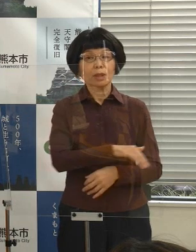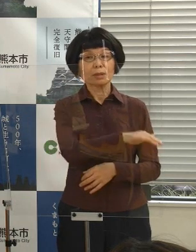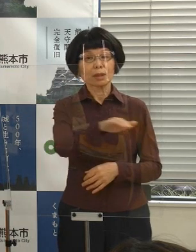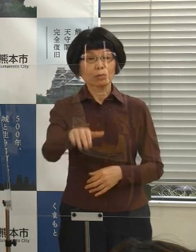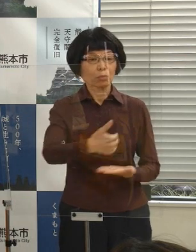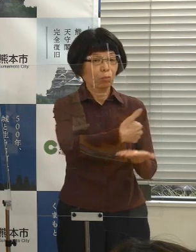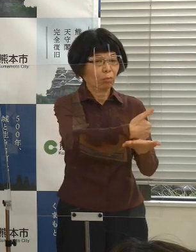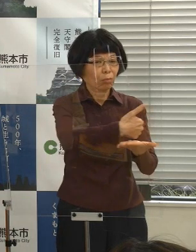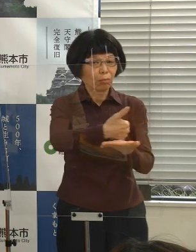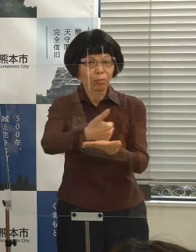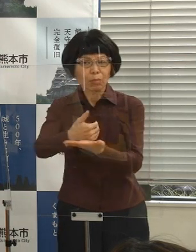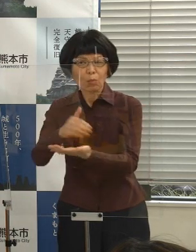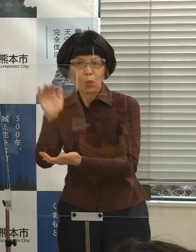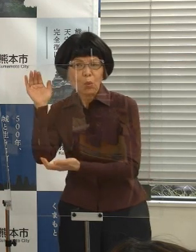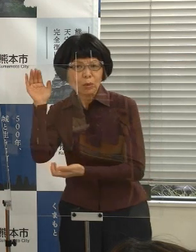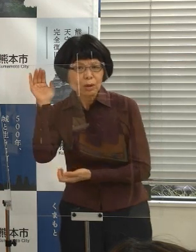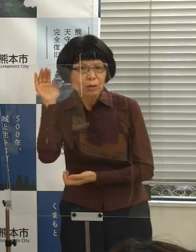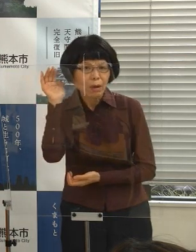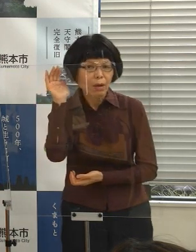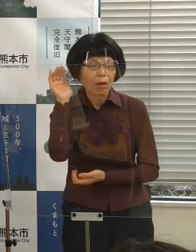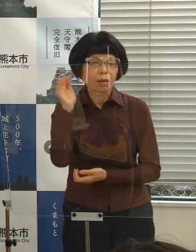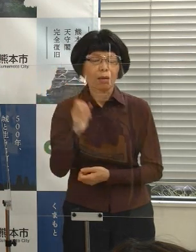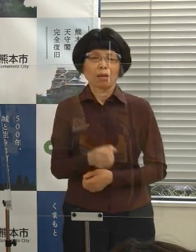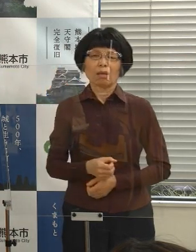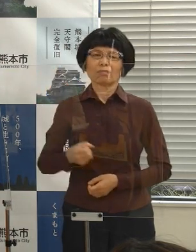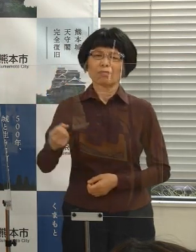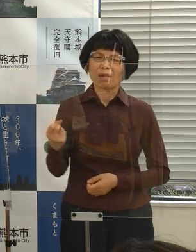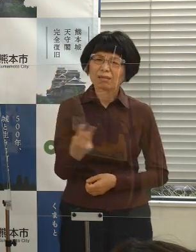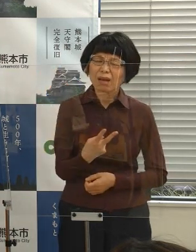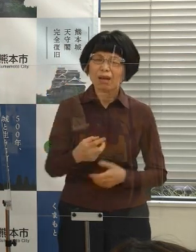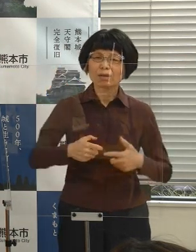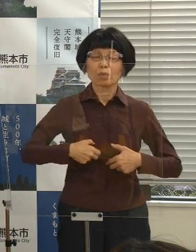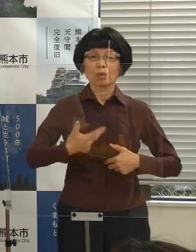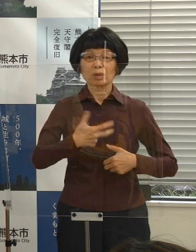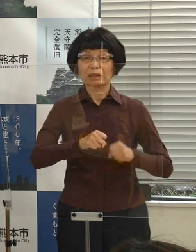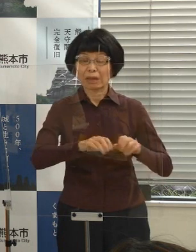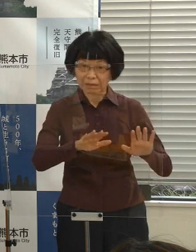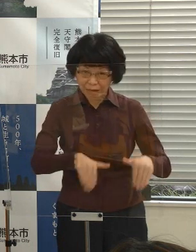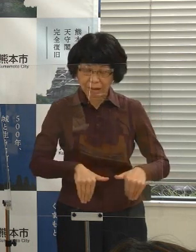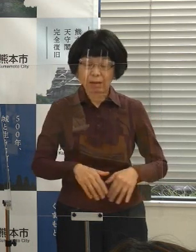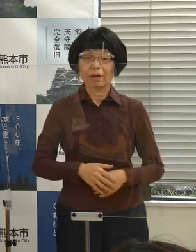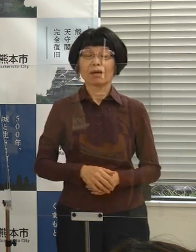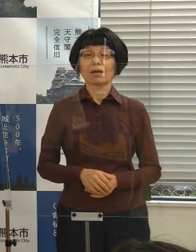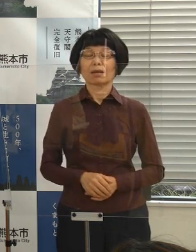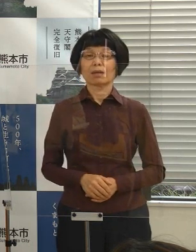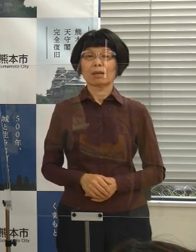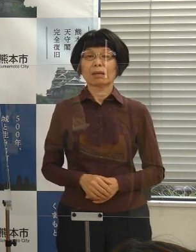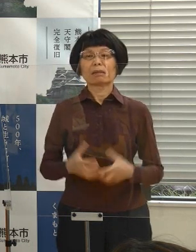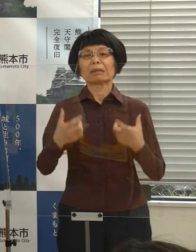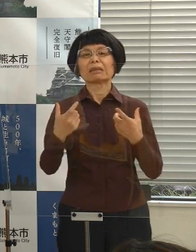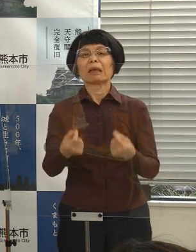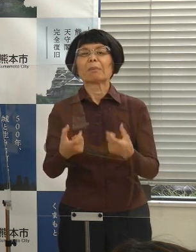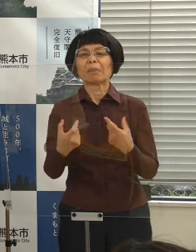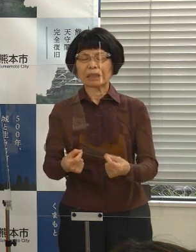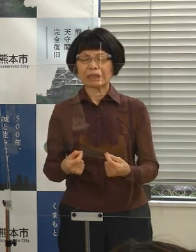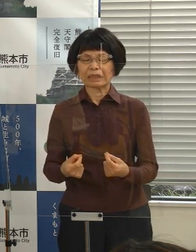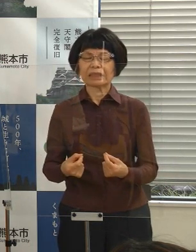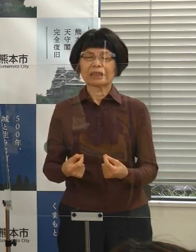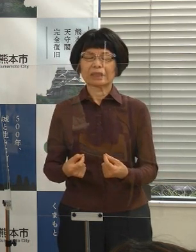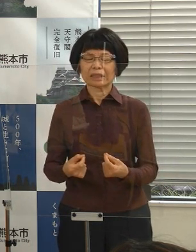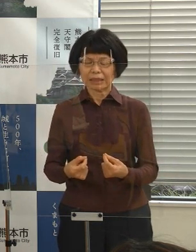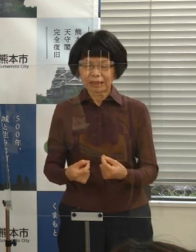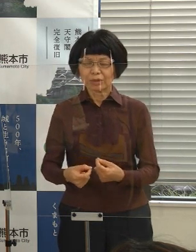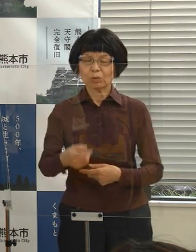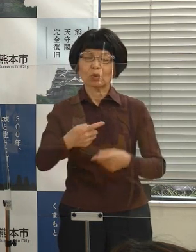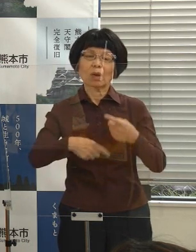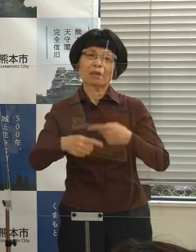ても、やはりその全く熊本市がやってしまったかとか、それからやっぱりまた今回も起きてしまったかみたいな、そういった